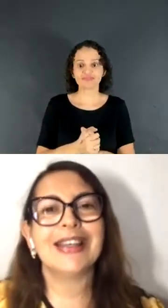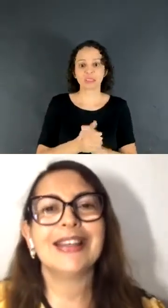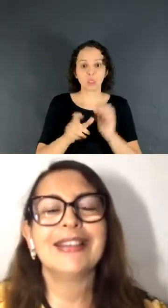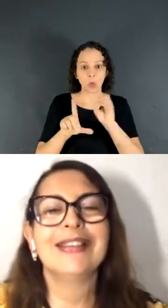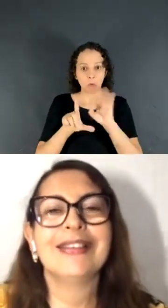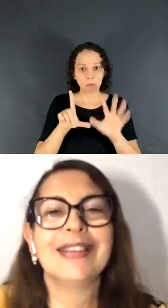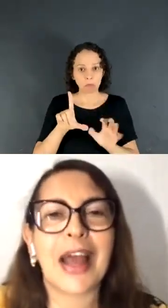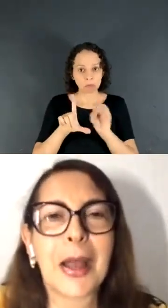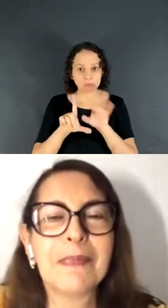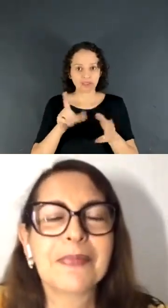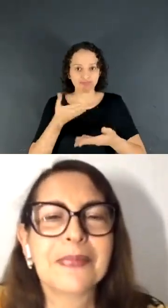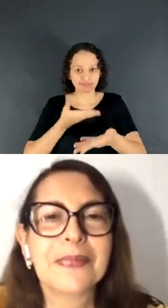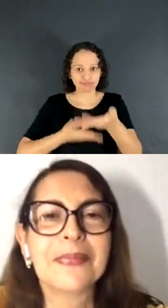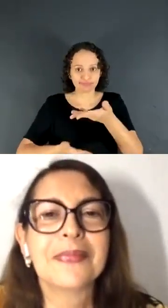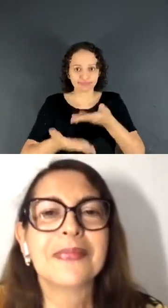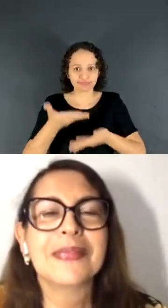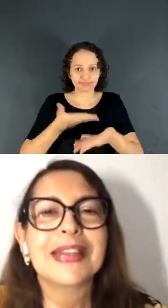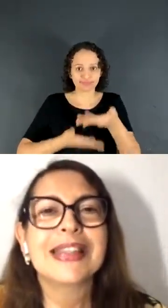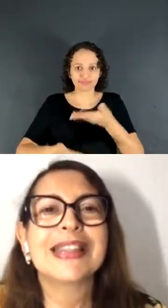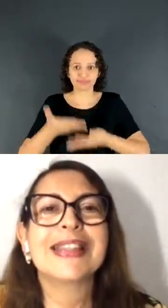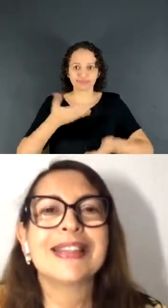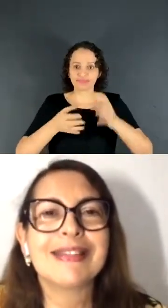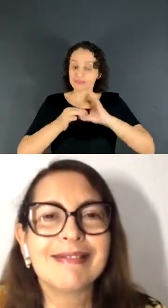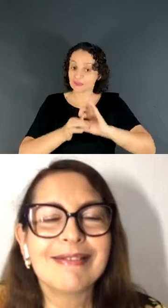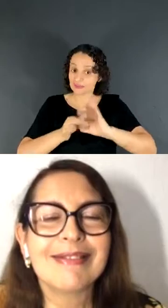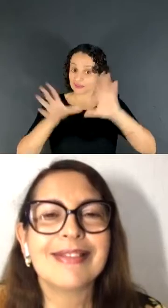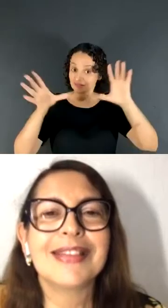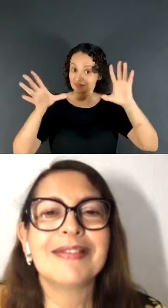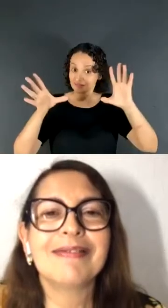aqui, tá?